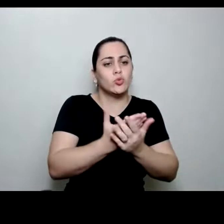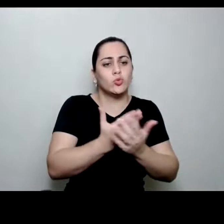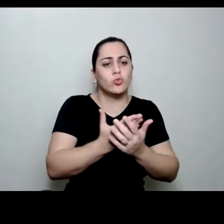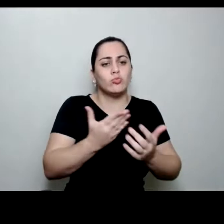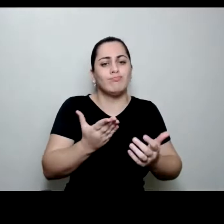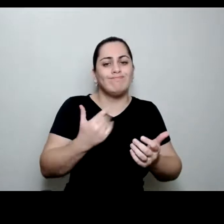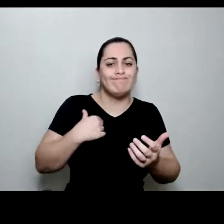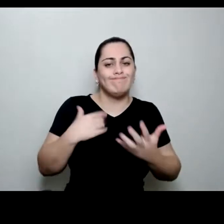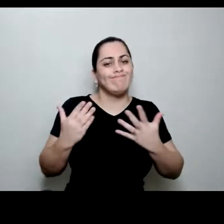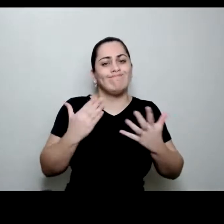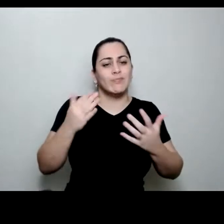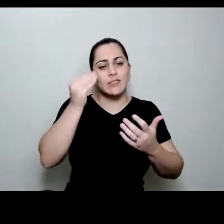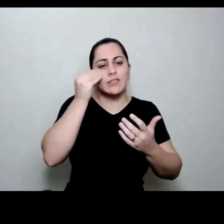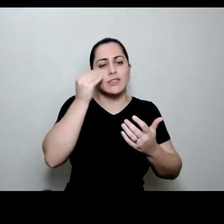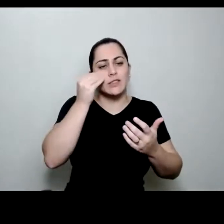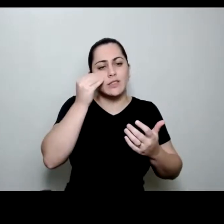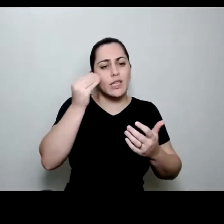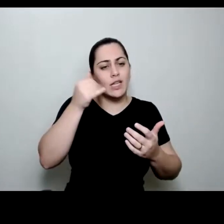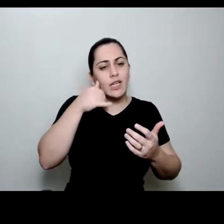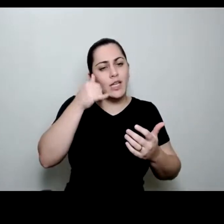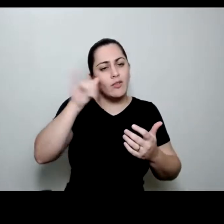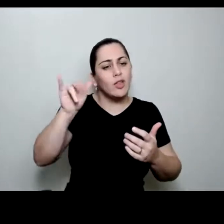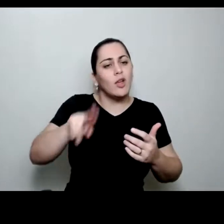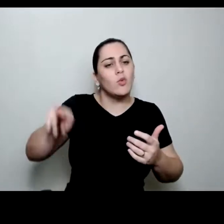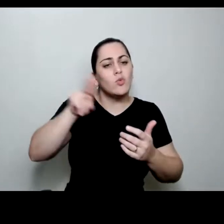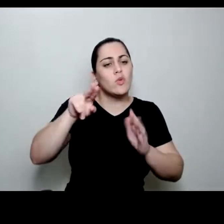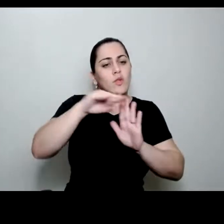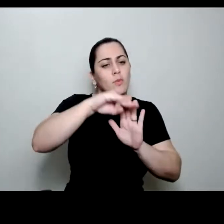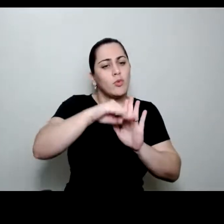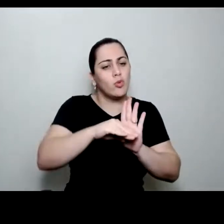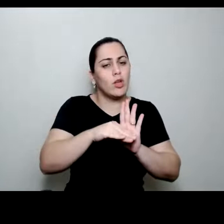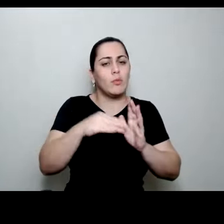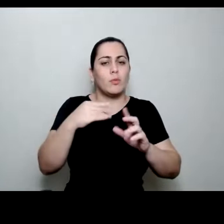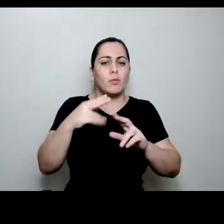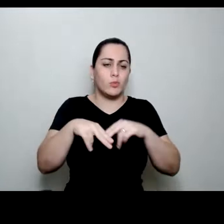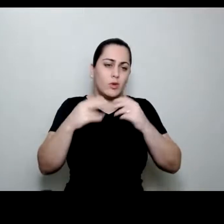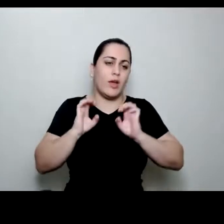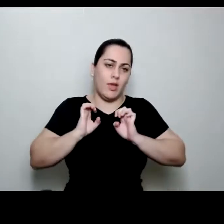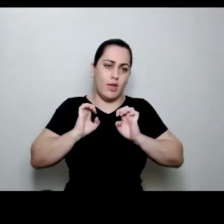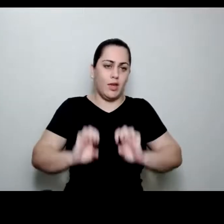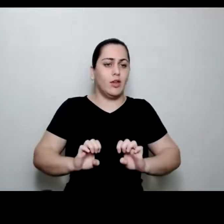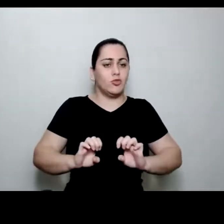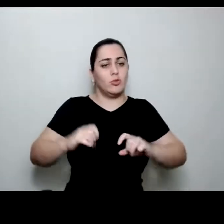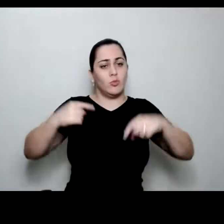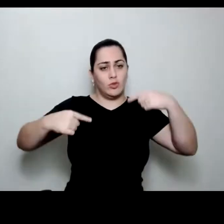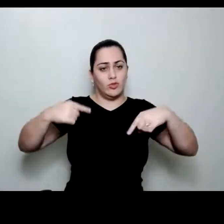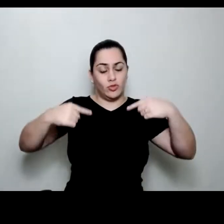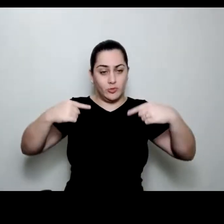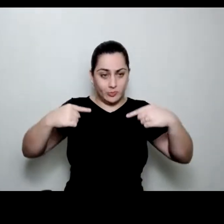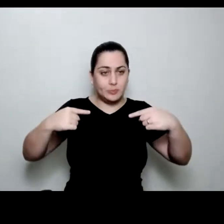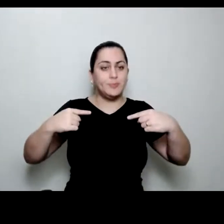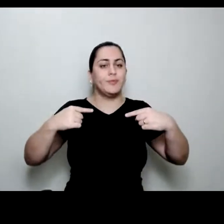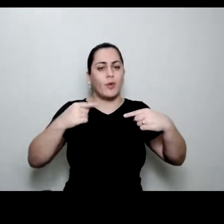até tentam evitar o uso desses programas por razões éticas e políticas, né? Como eu